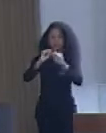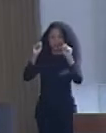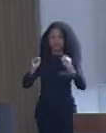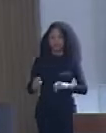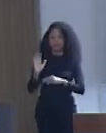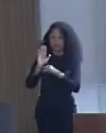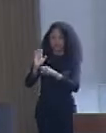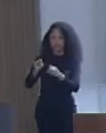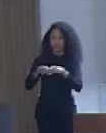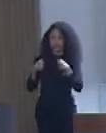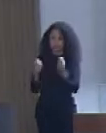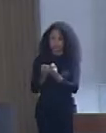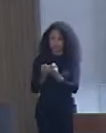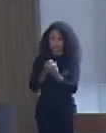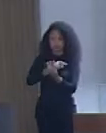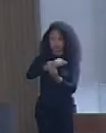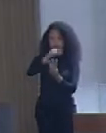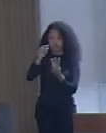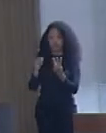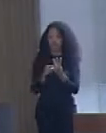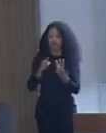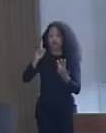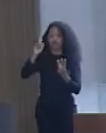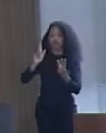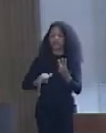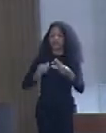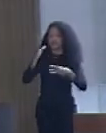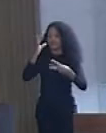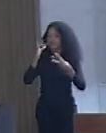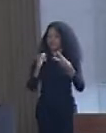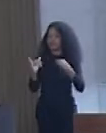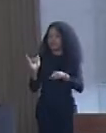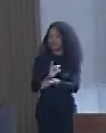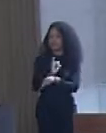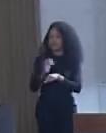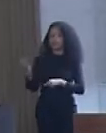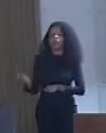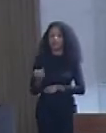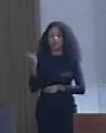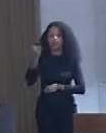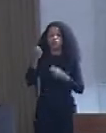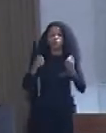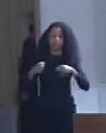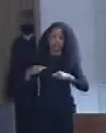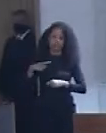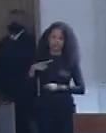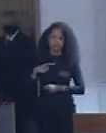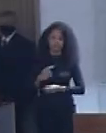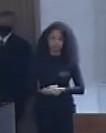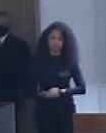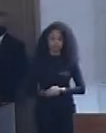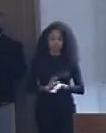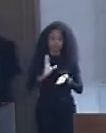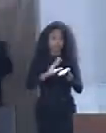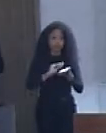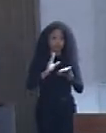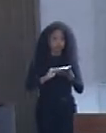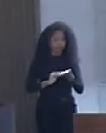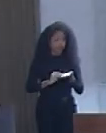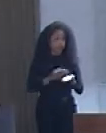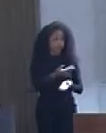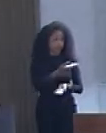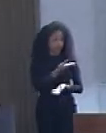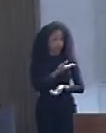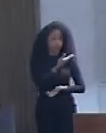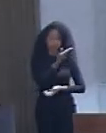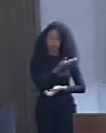três elementos são elementos estratégicos, importantes e necessários. Um dado, companheiro Doriel, companheira Cícero e os demais